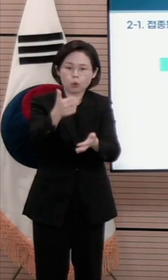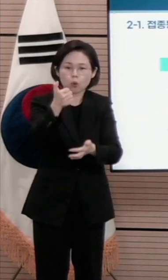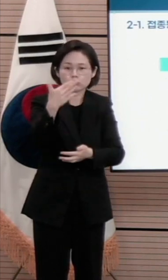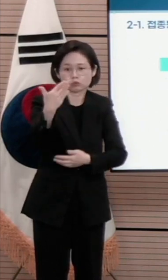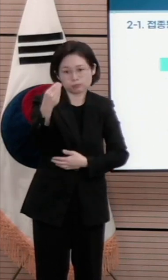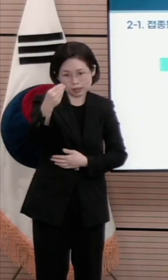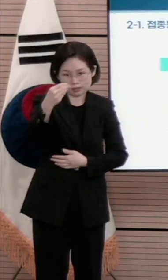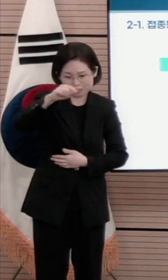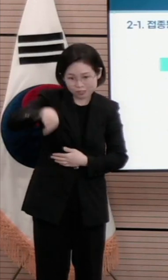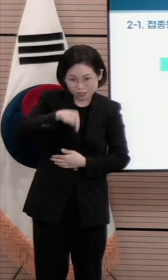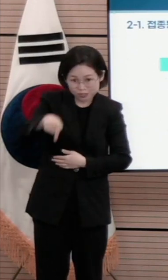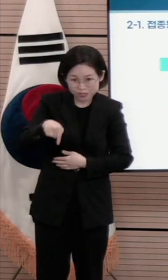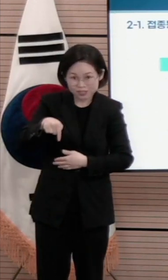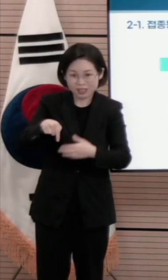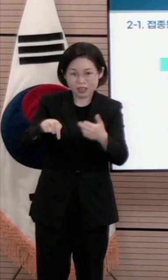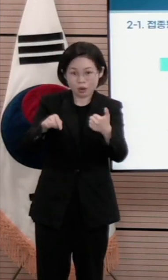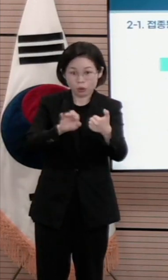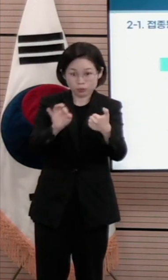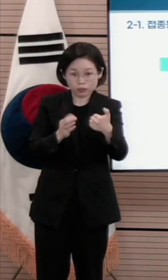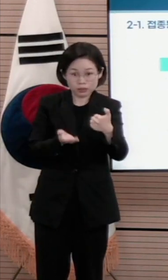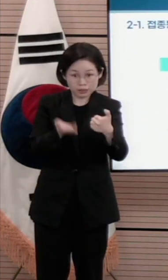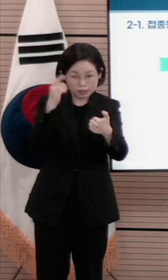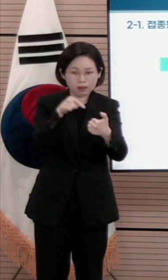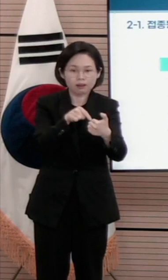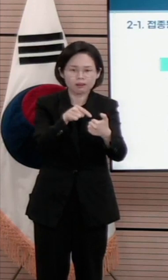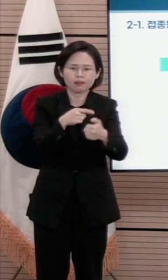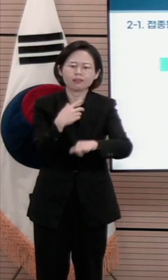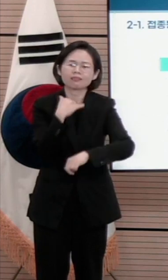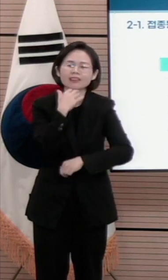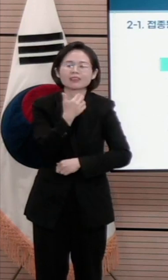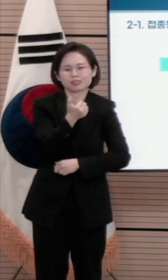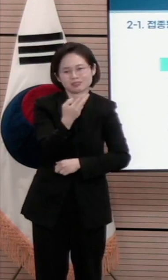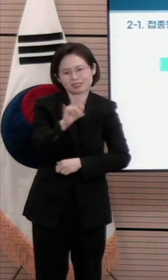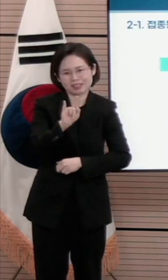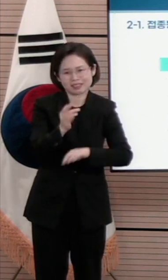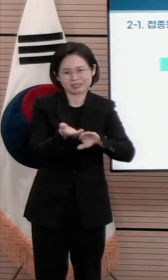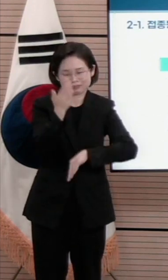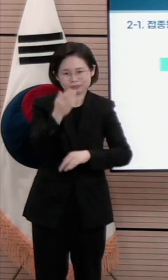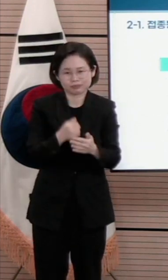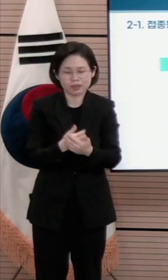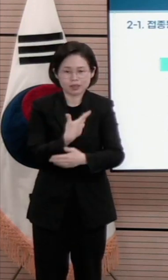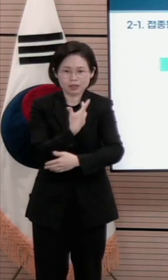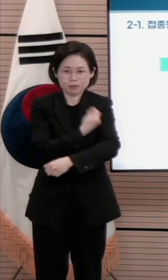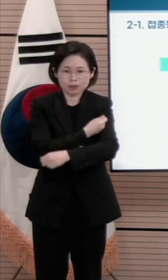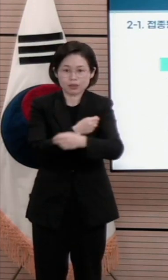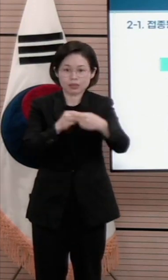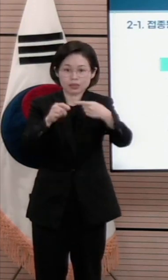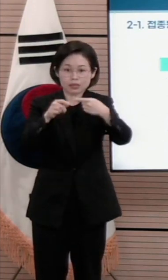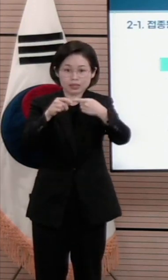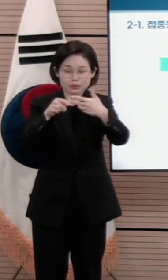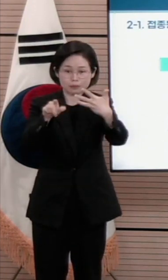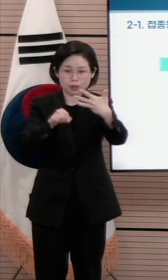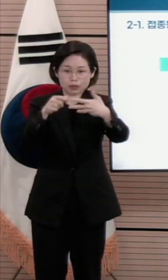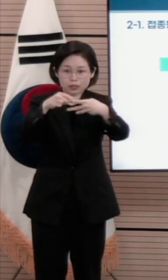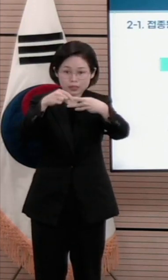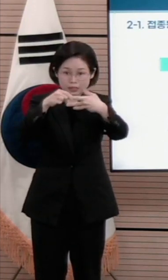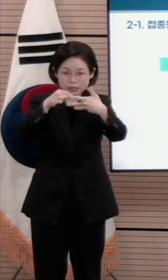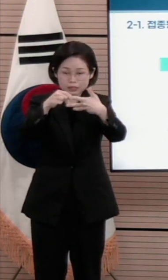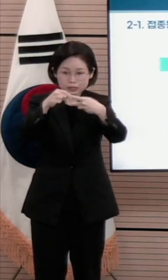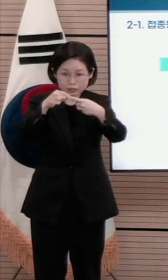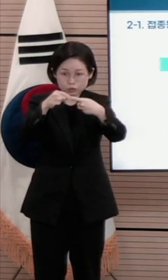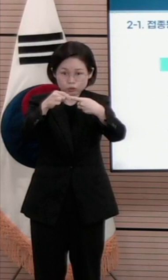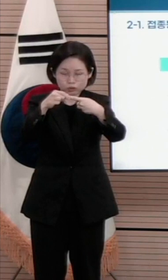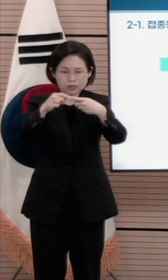이루어졌는데 그중에 반 이상이 50대에서 접종을 했고 8월 일주 접종량의 경우 7월 4주에